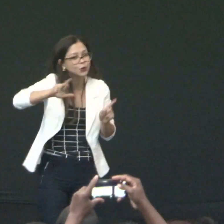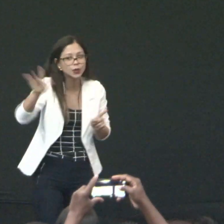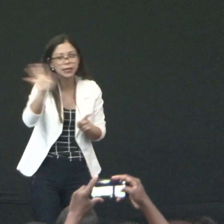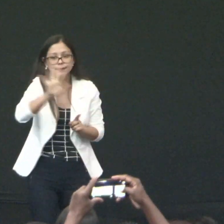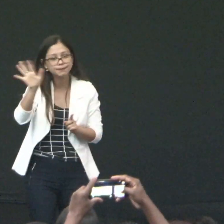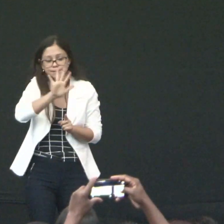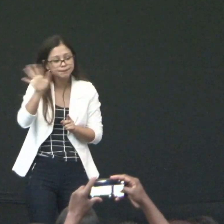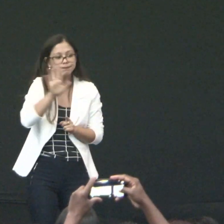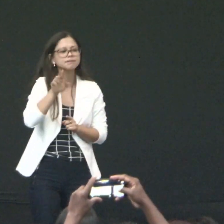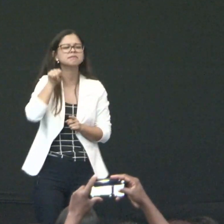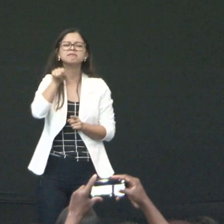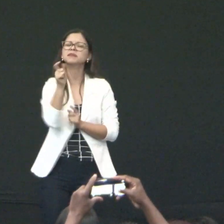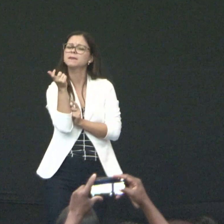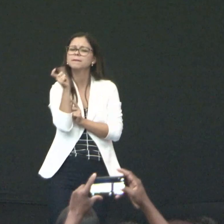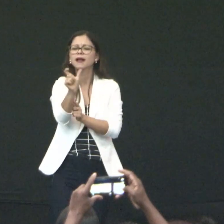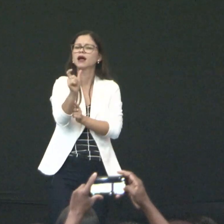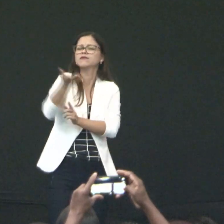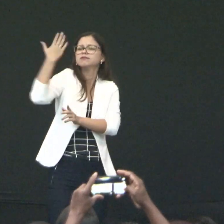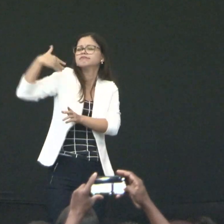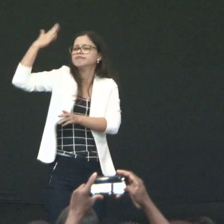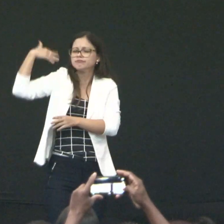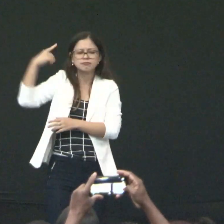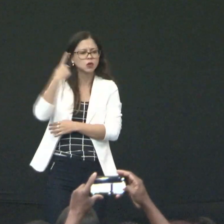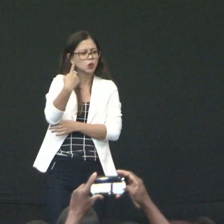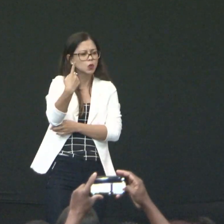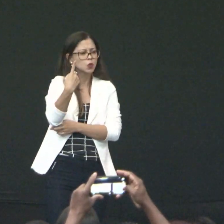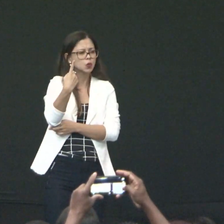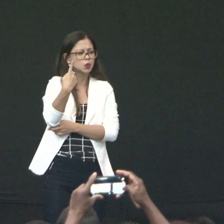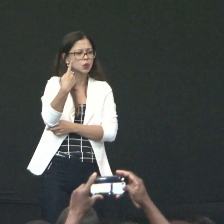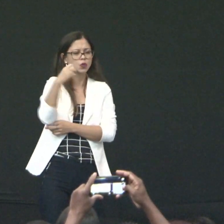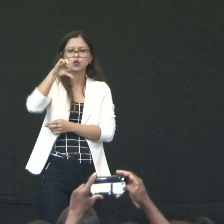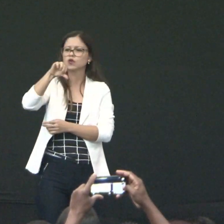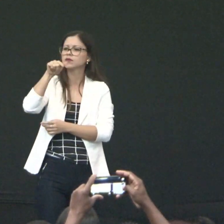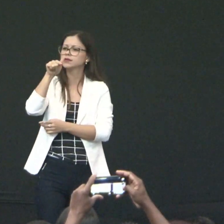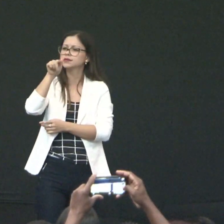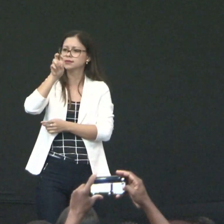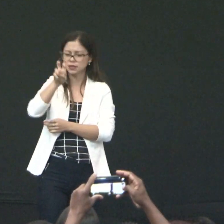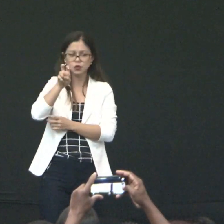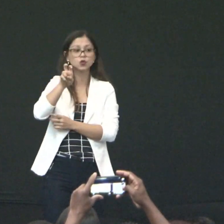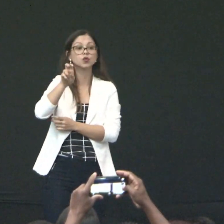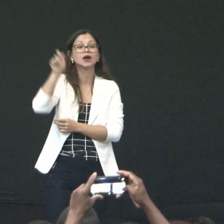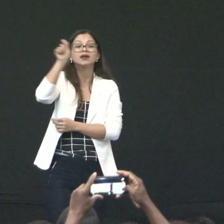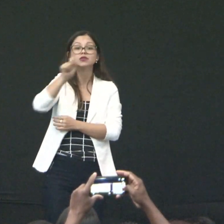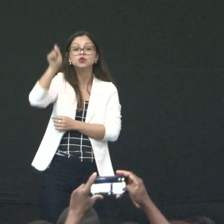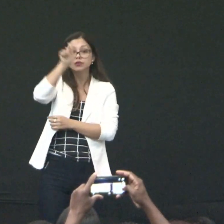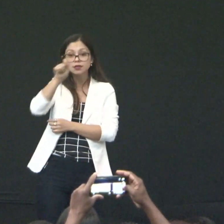sinais internacionais com gestuno, só que elas não são a mesma coisa. Em